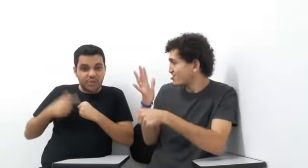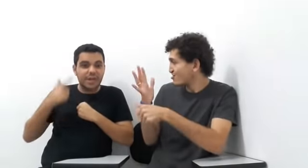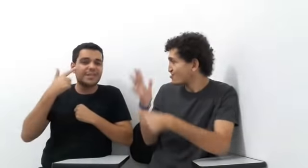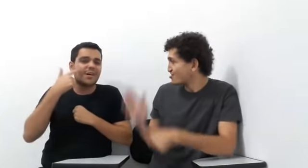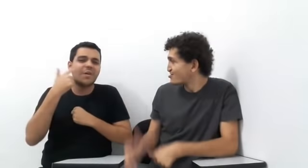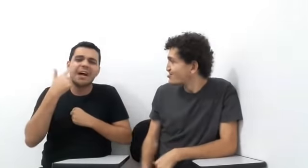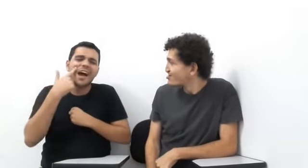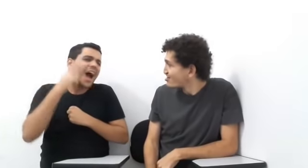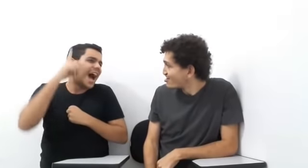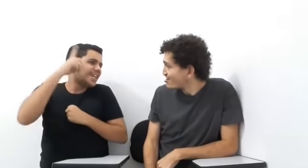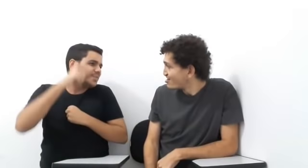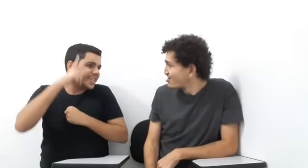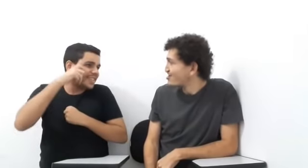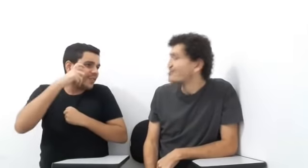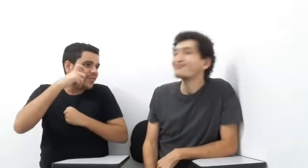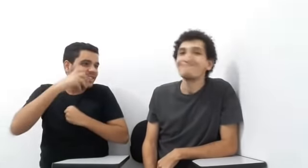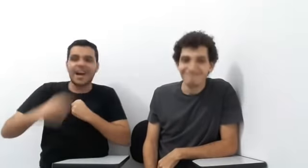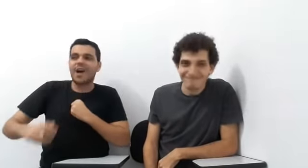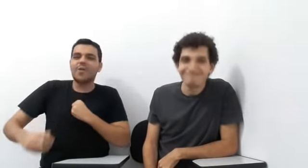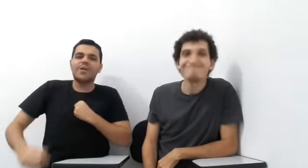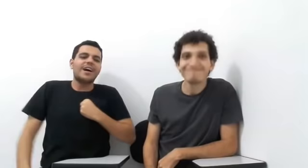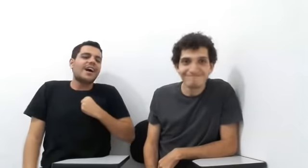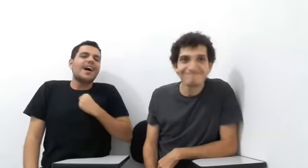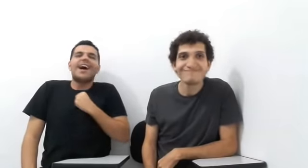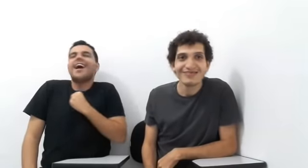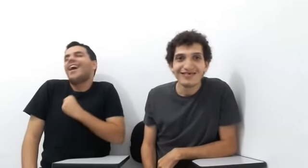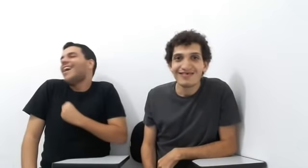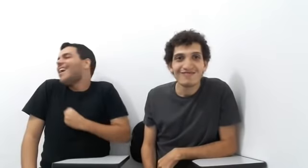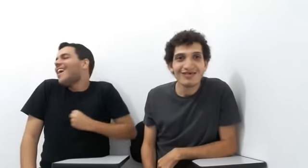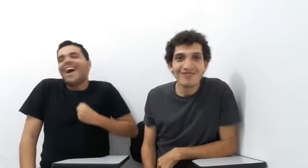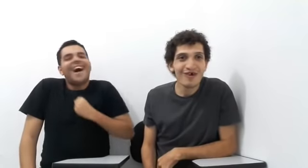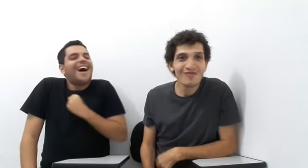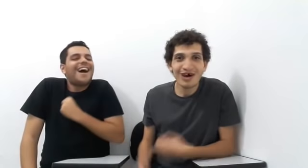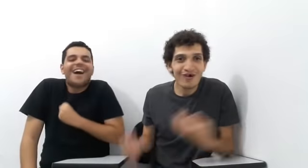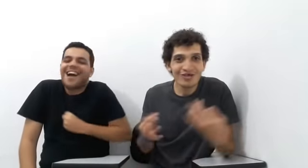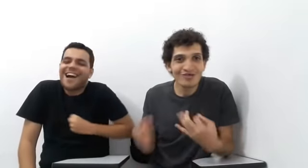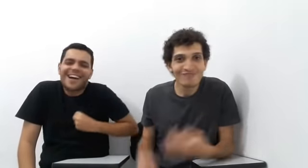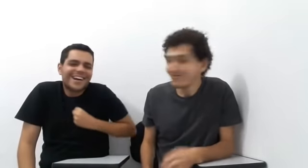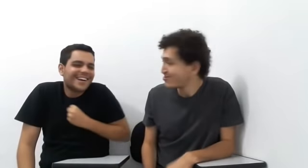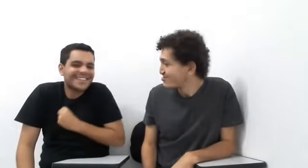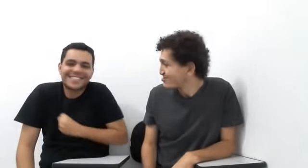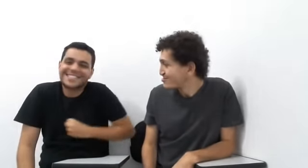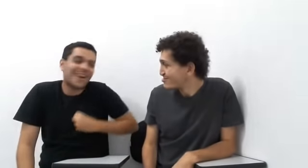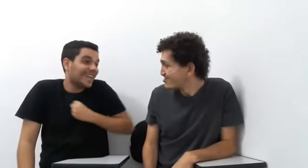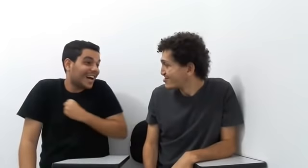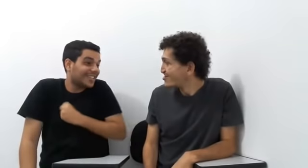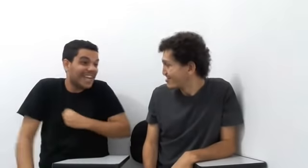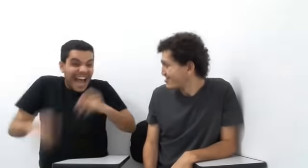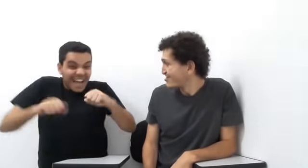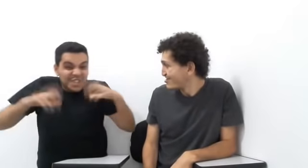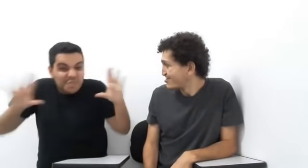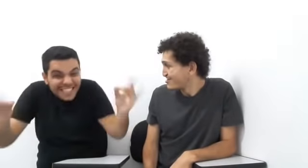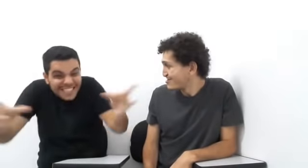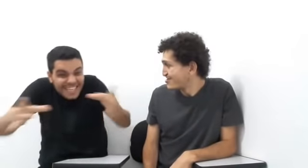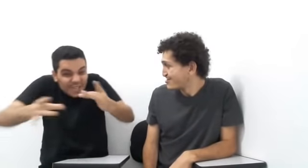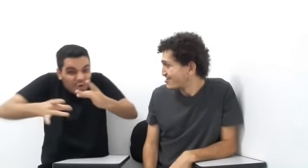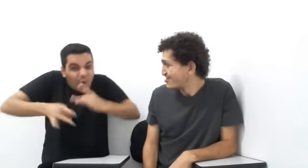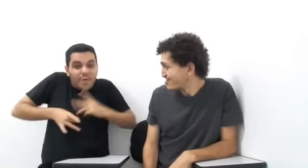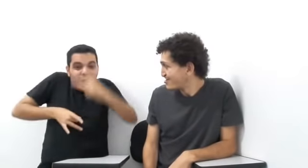articulação. A expressão facial. Nossa, tá ótimo. Saudade. A gente precisa